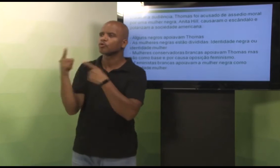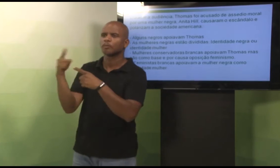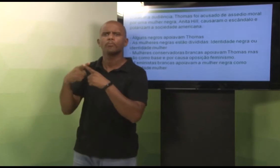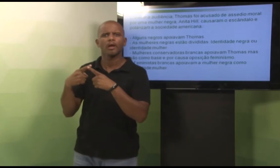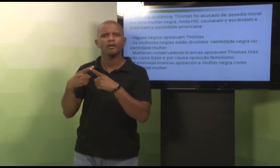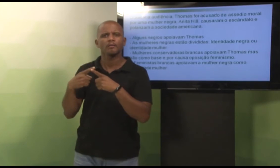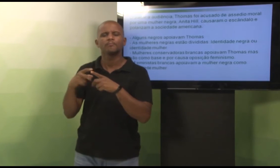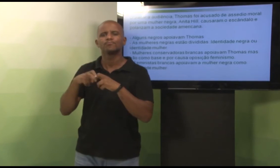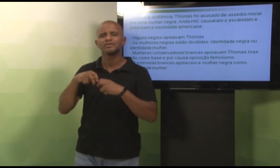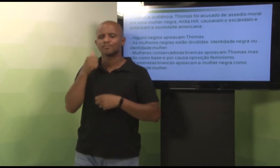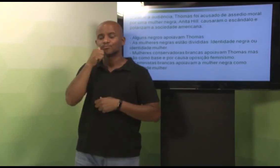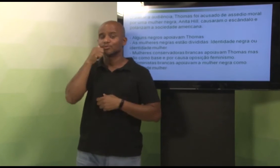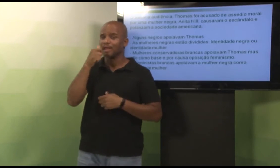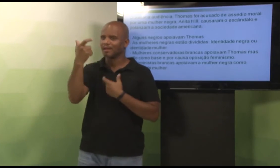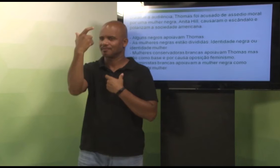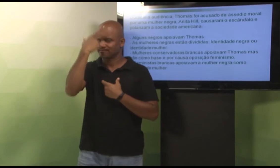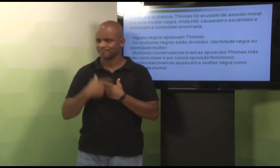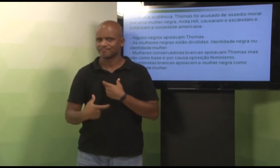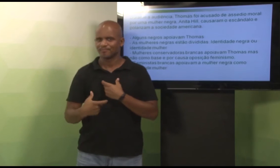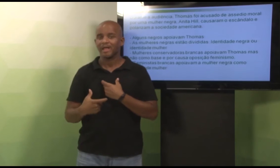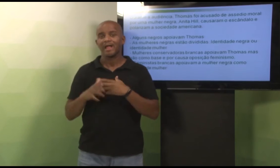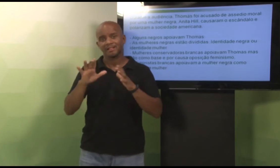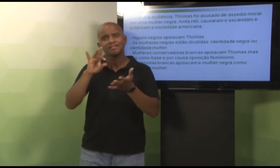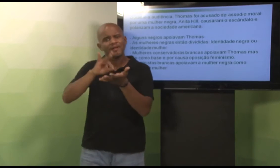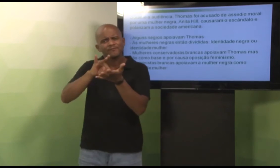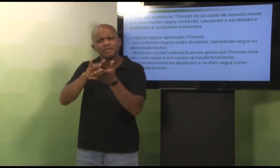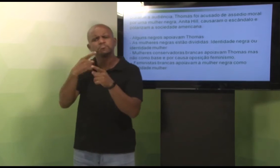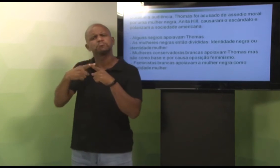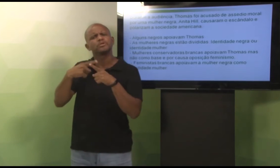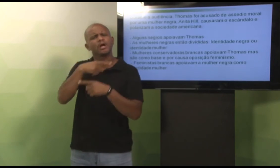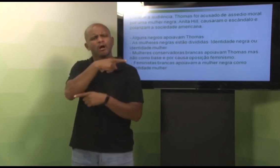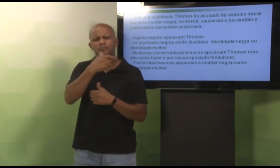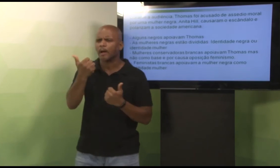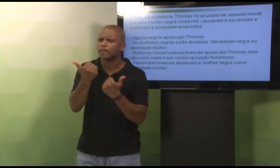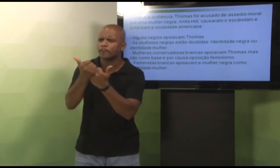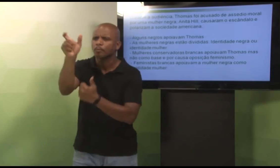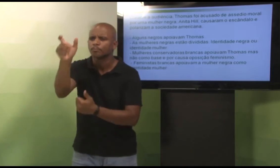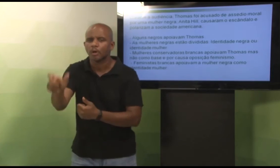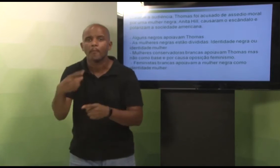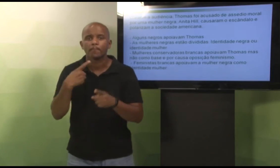Independente da mulher ser negra, elas eram brancas e apoiavam. Por quê?